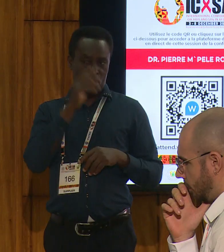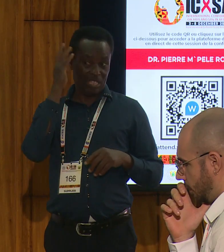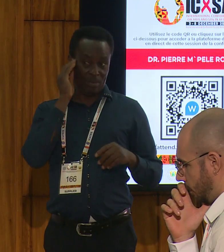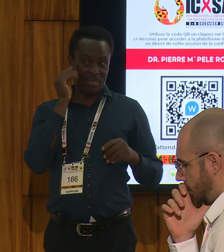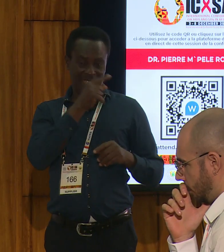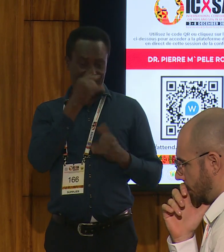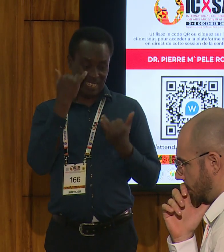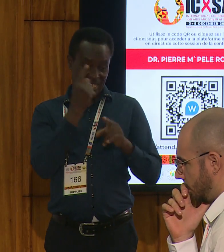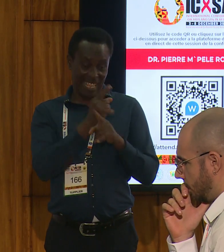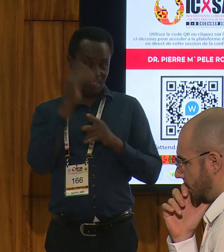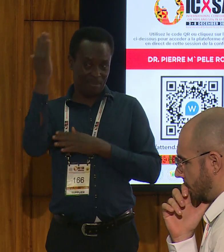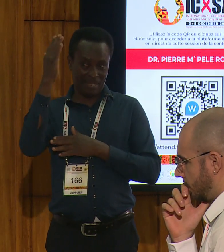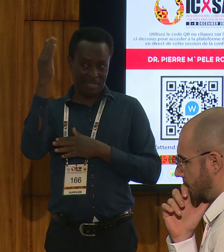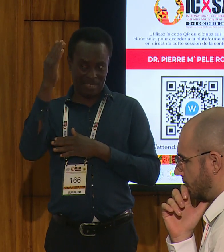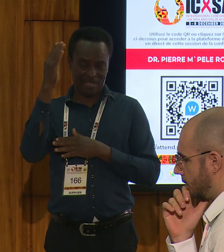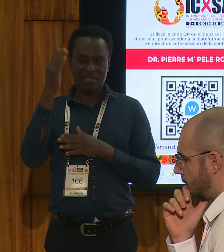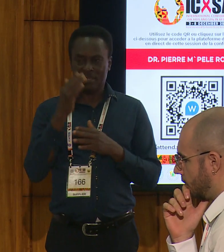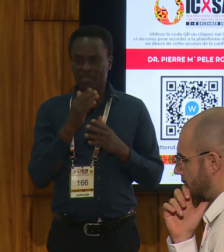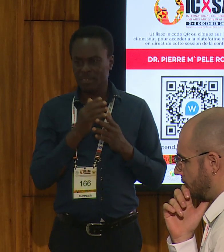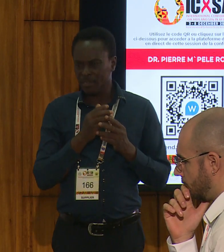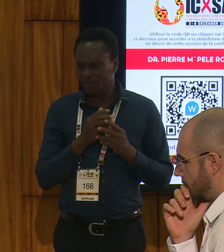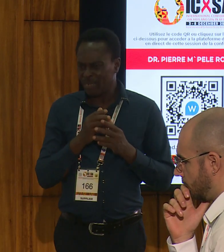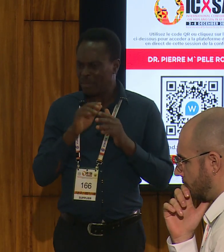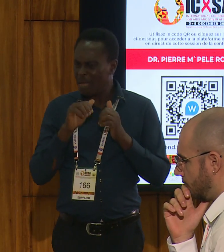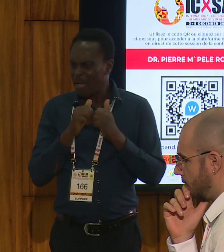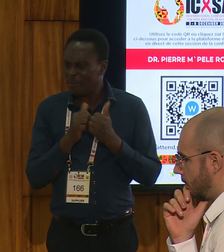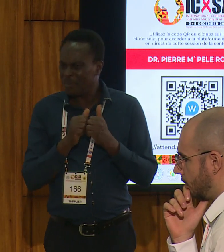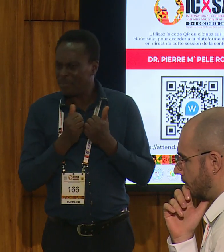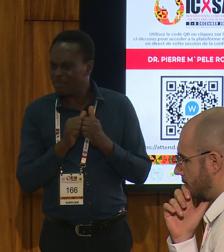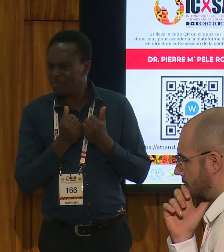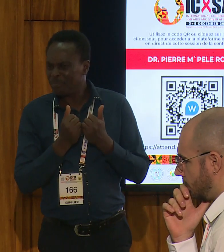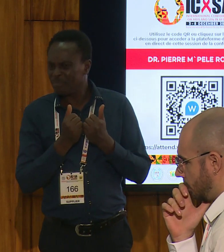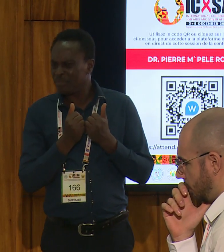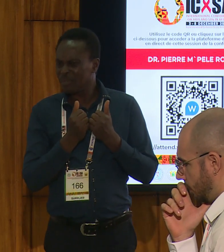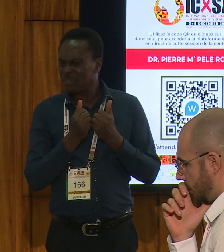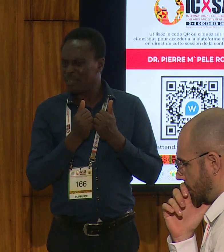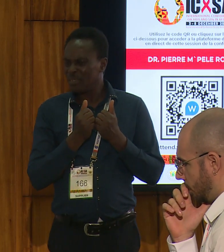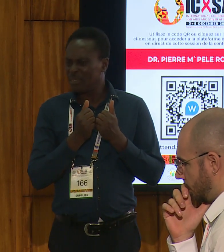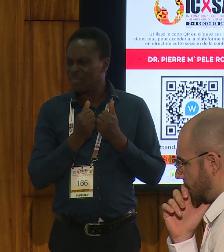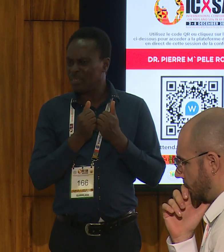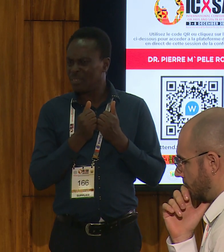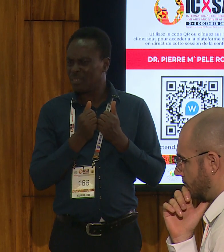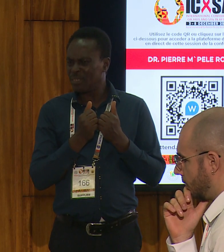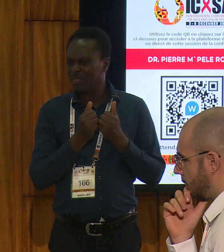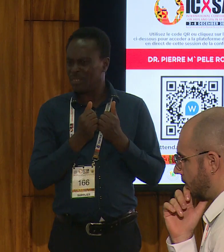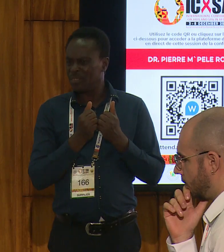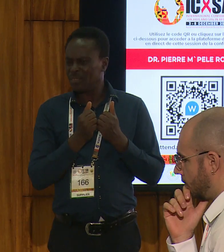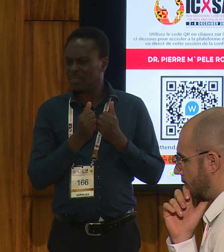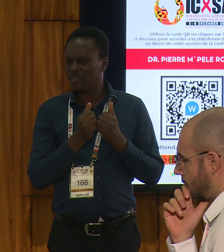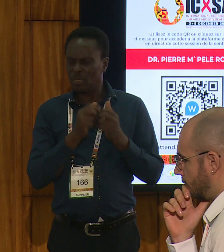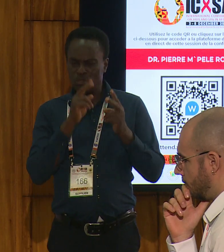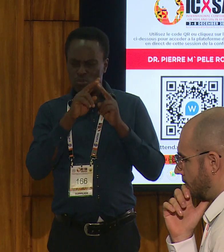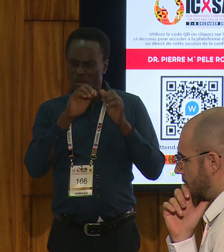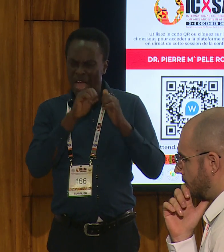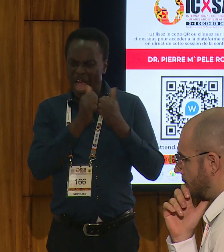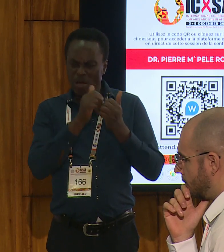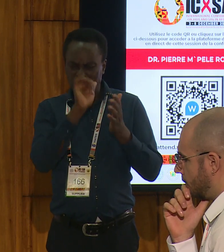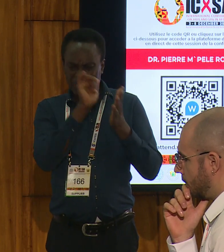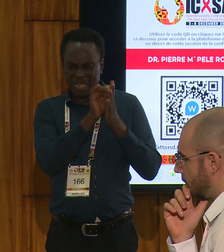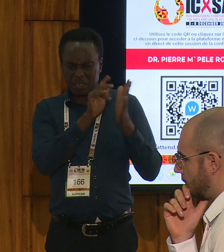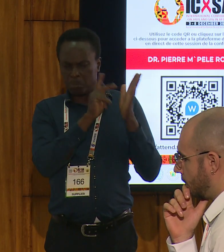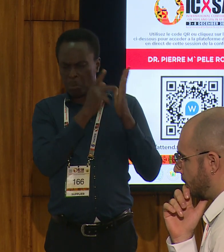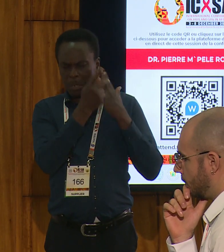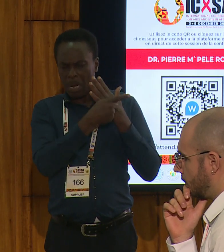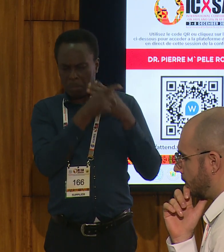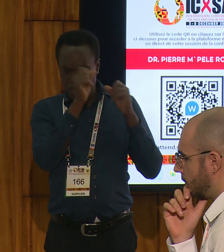présenté leur travail et qui nous ont montré comment eux, en tant que jeunes, peuvent entraîner un changement. Et j'ai entendu dans